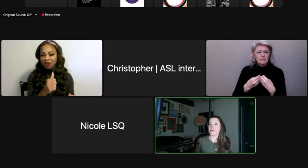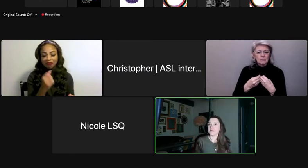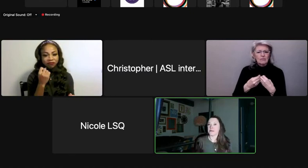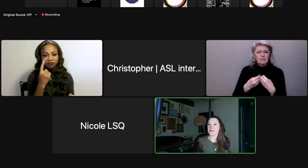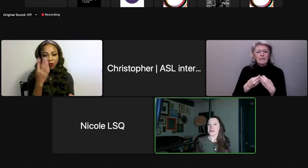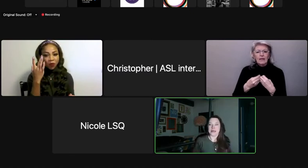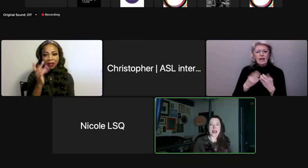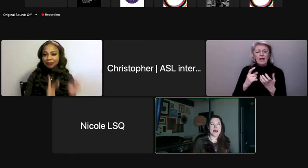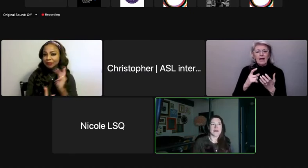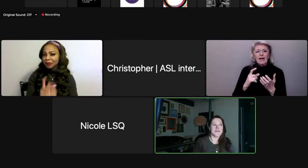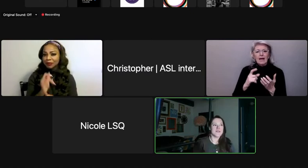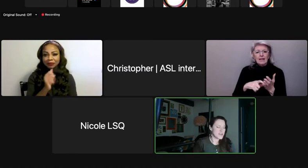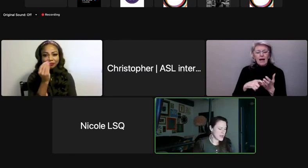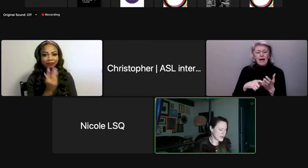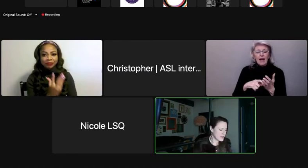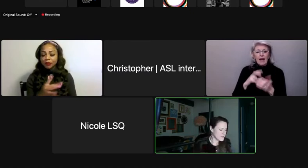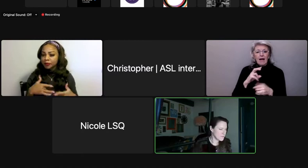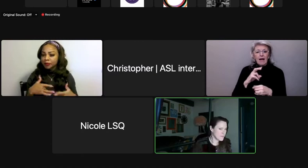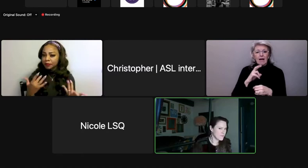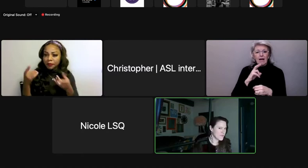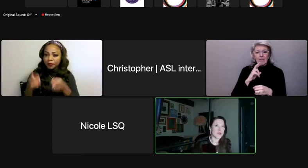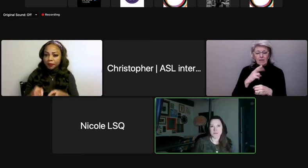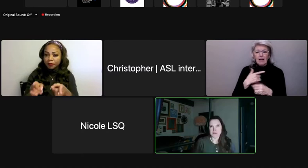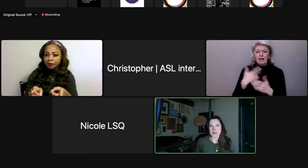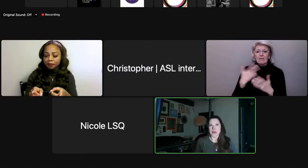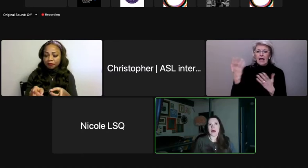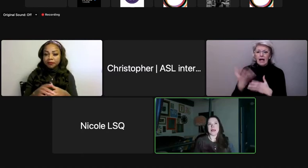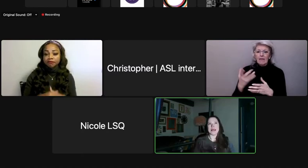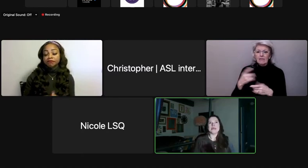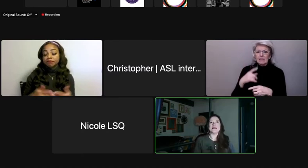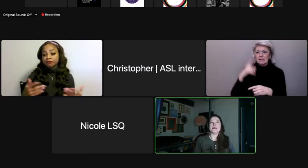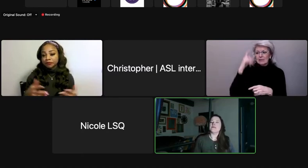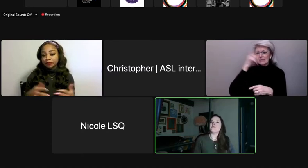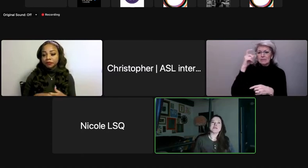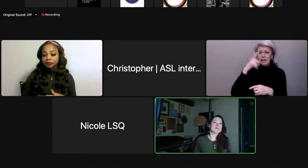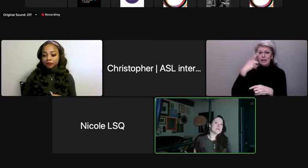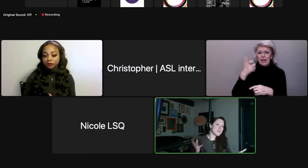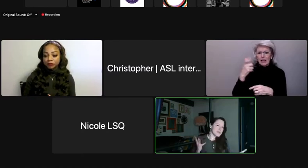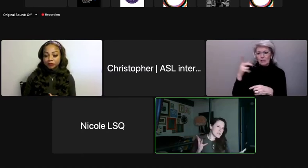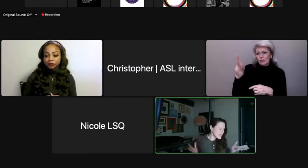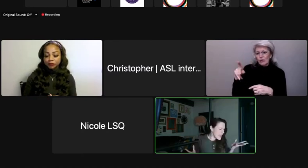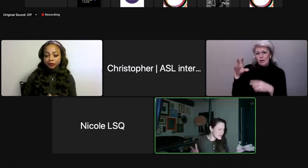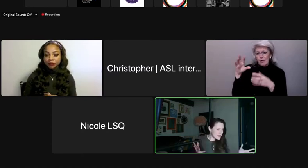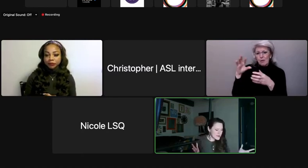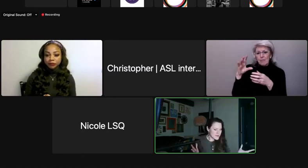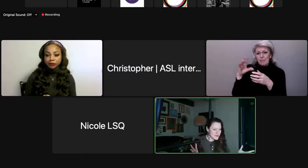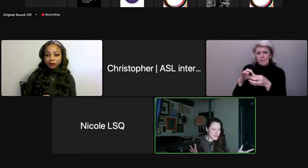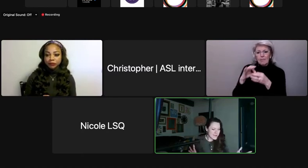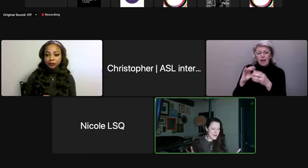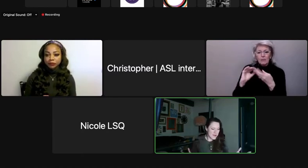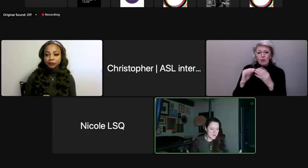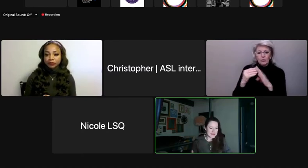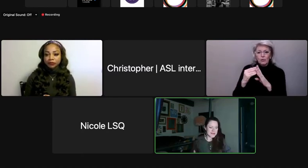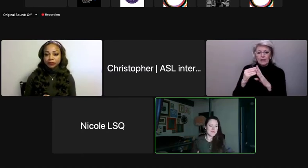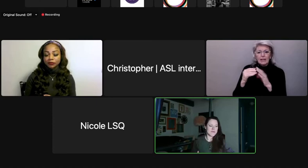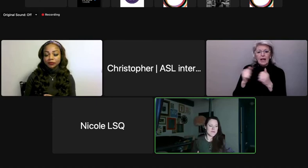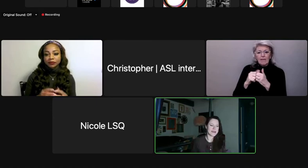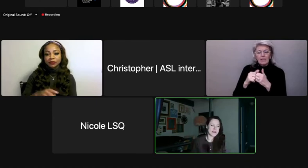réellement confrontée à l'expérience possible d'un membre de ces communautés avec des